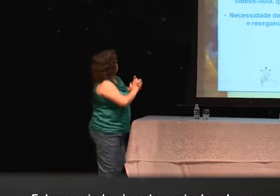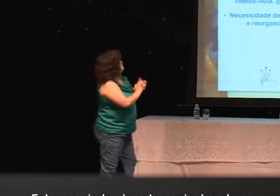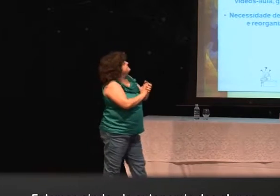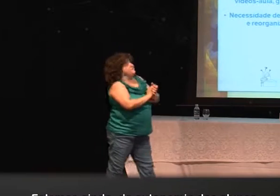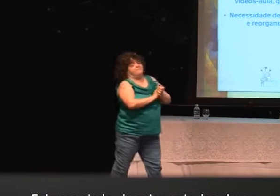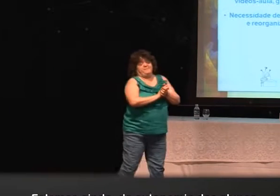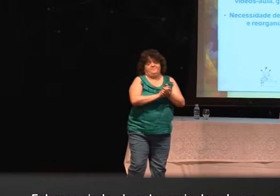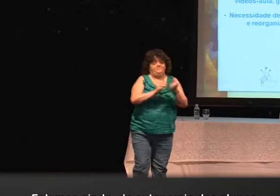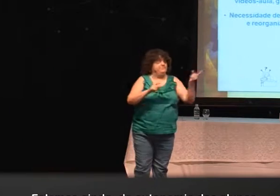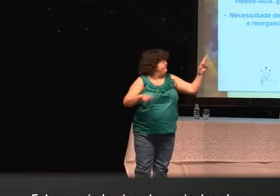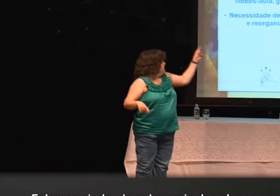Falemos ainda